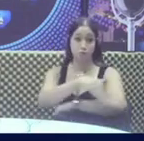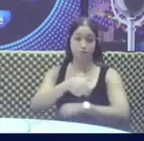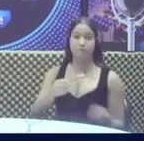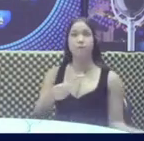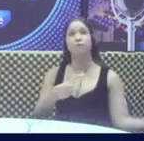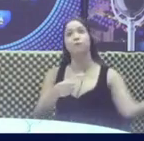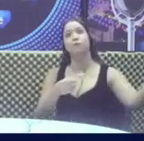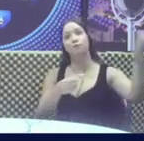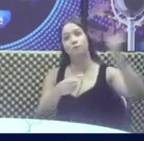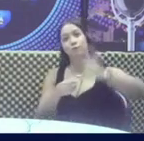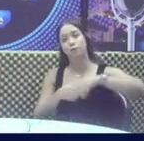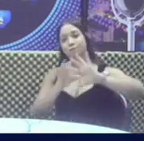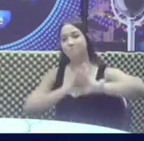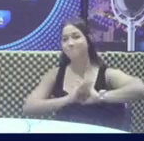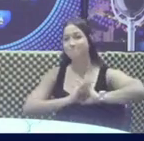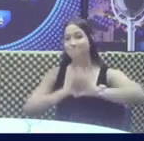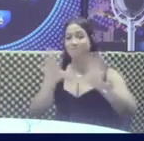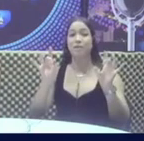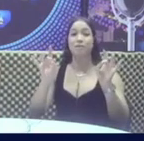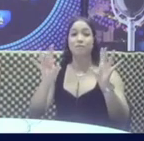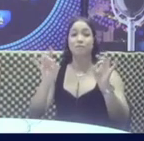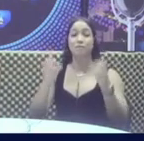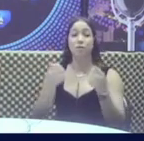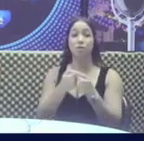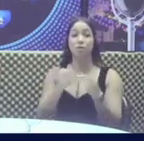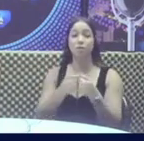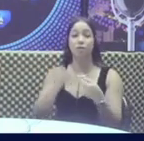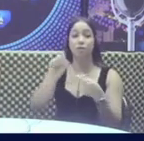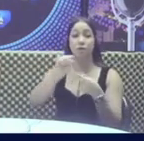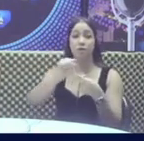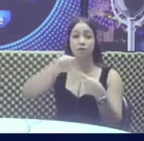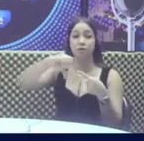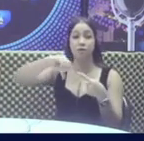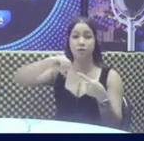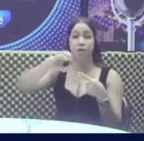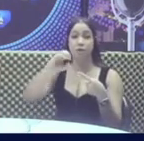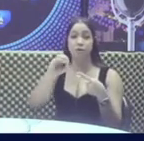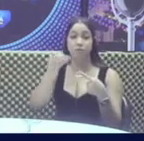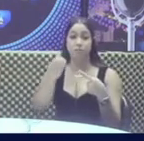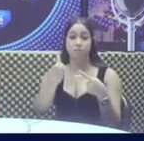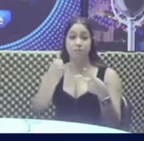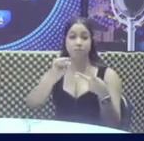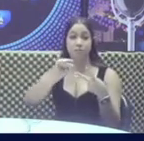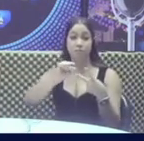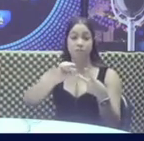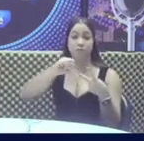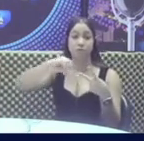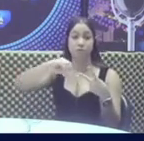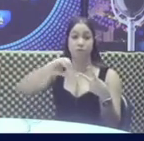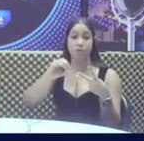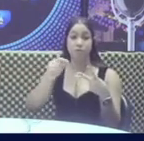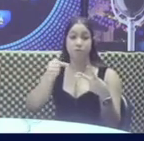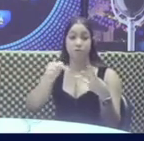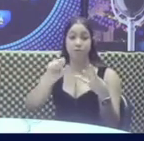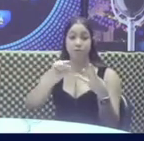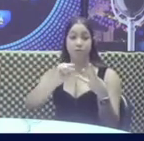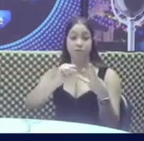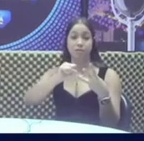volta, estão disponíveis as linhas especiais S906, S-907